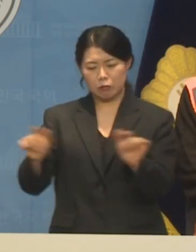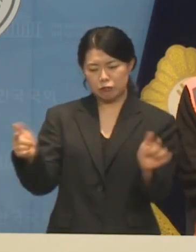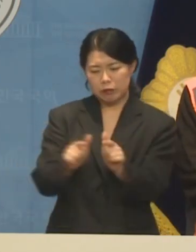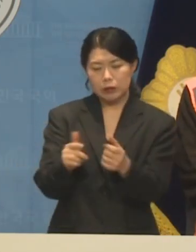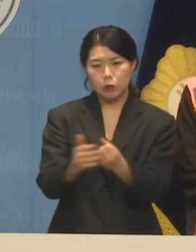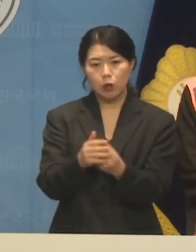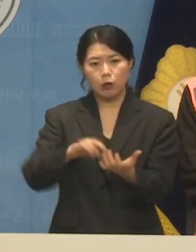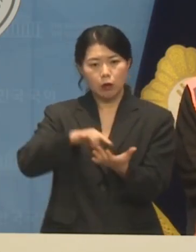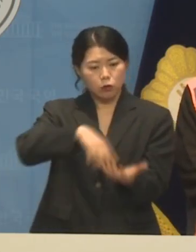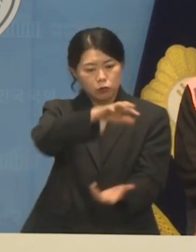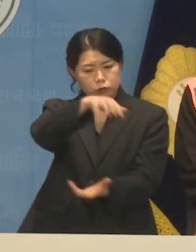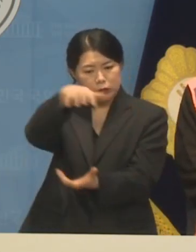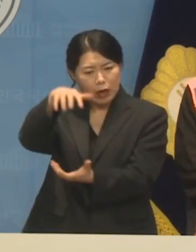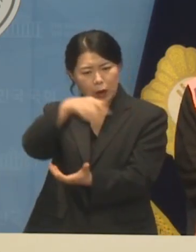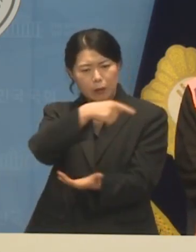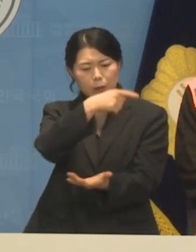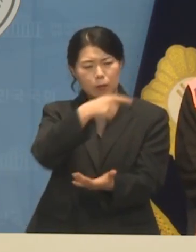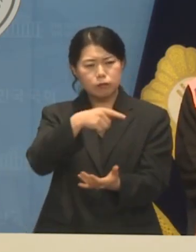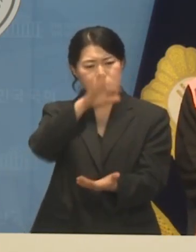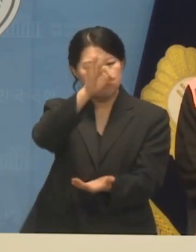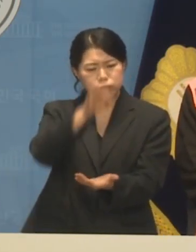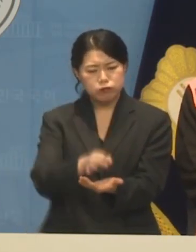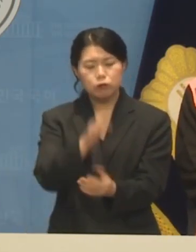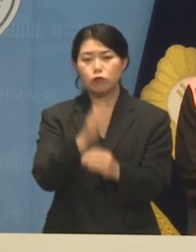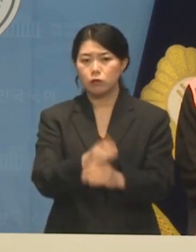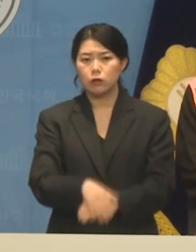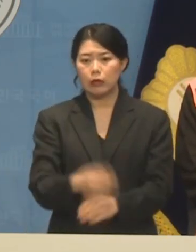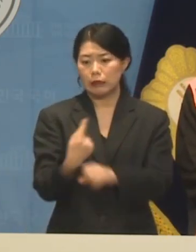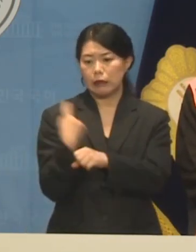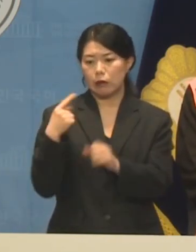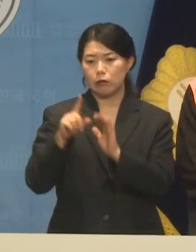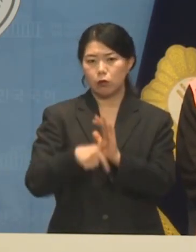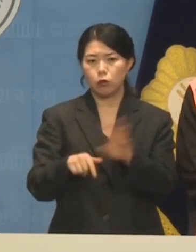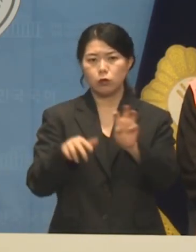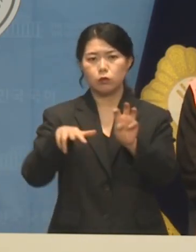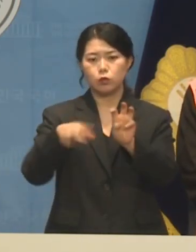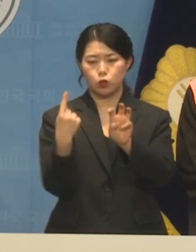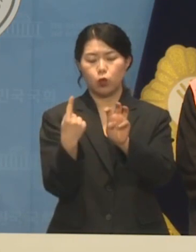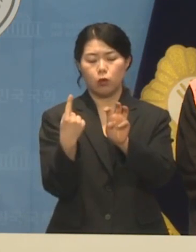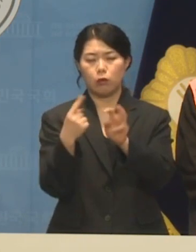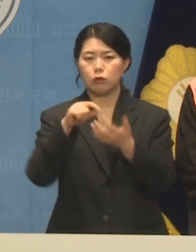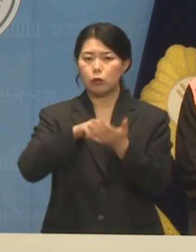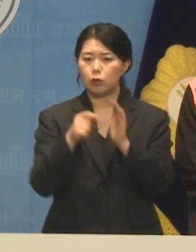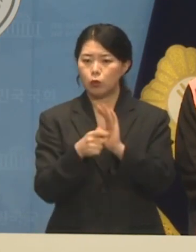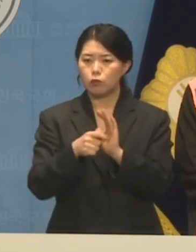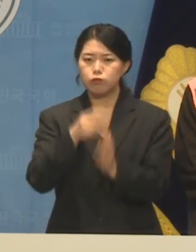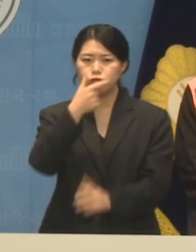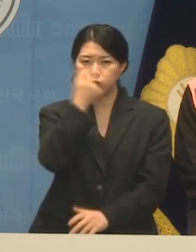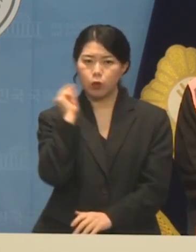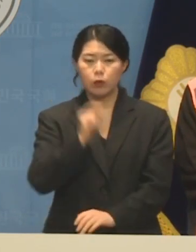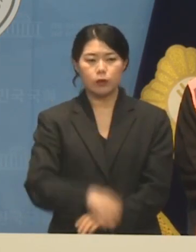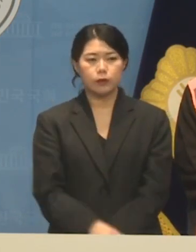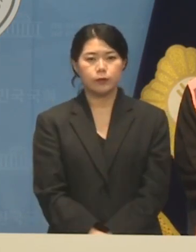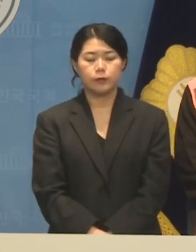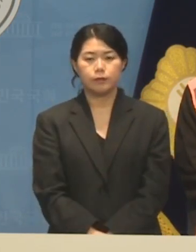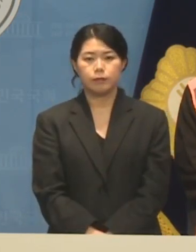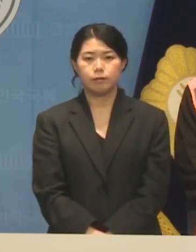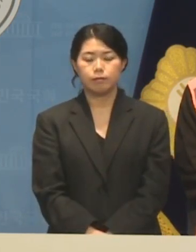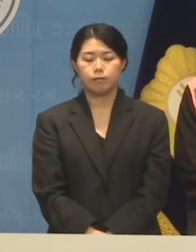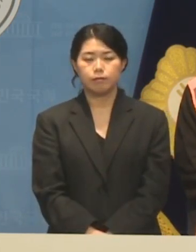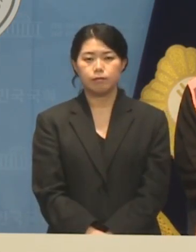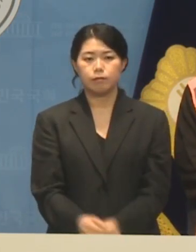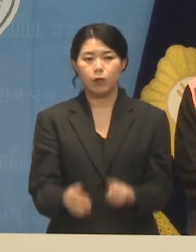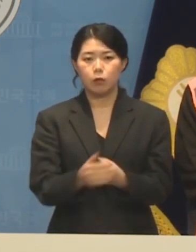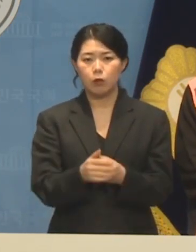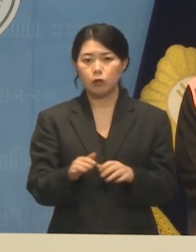세수가 계속 결손이 나고 있습니다. 작년에도 30조가 넘는 세수 결손이 있었는데요. 그래서 윤석열